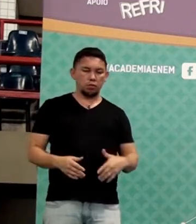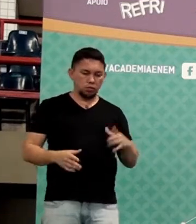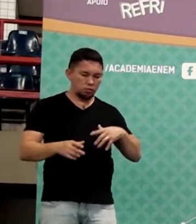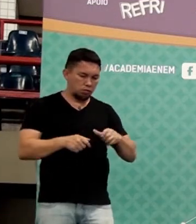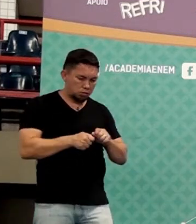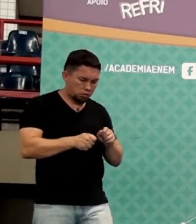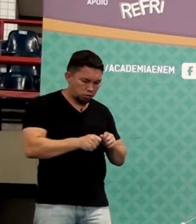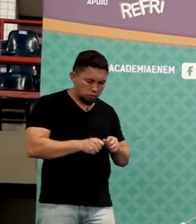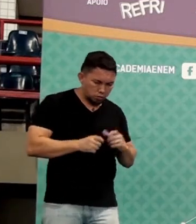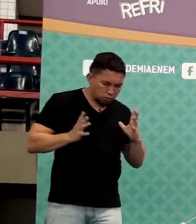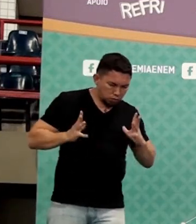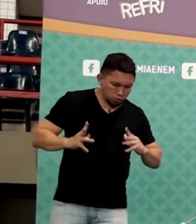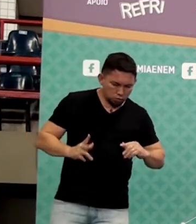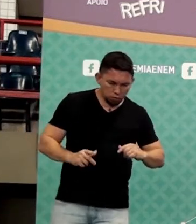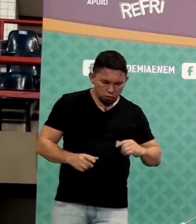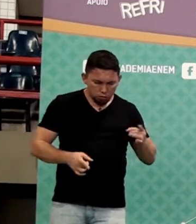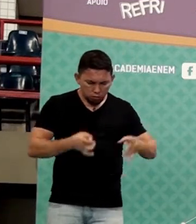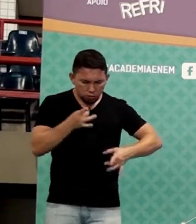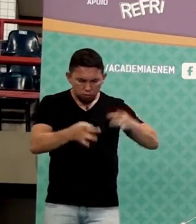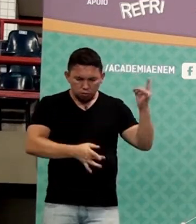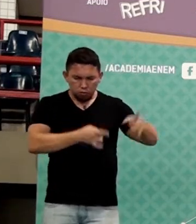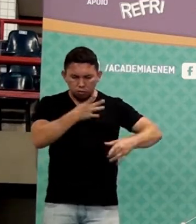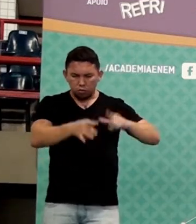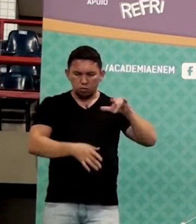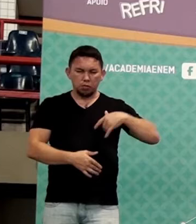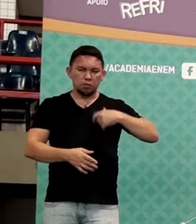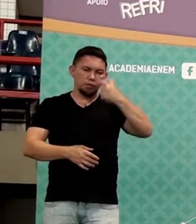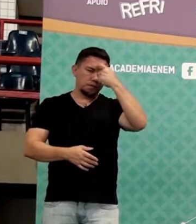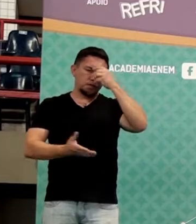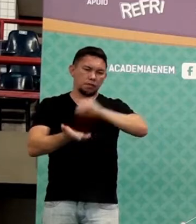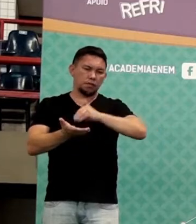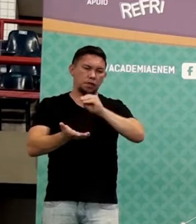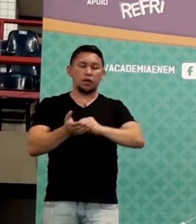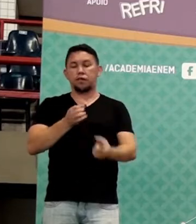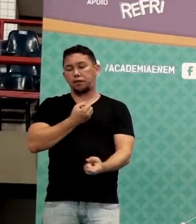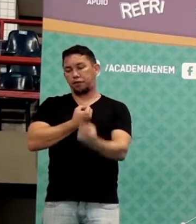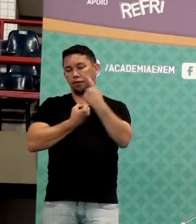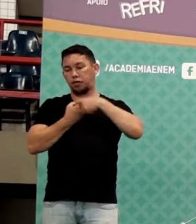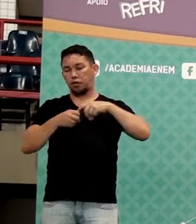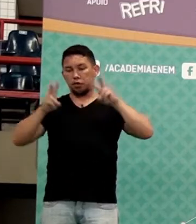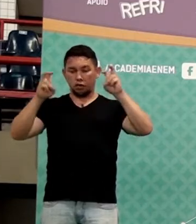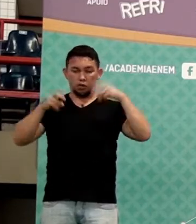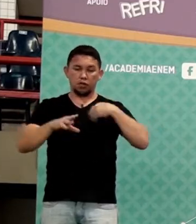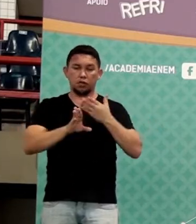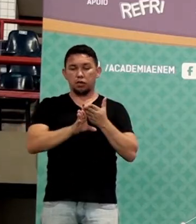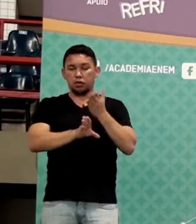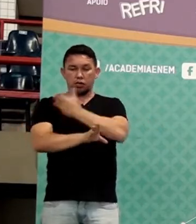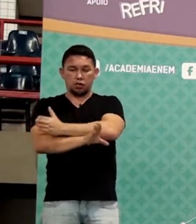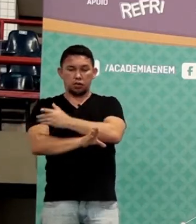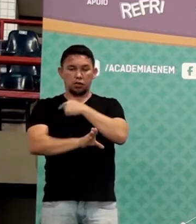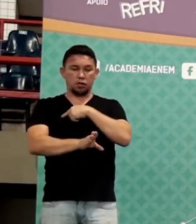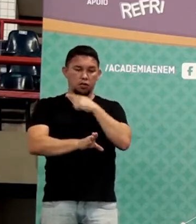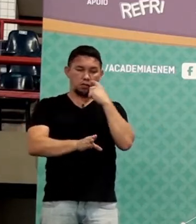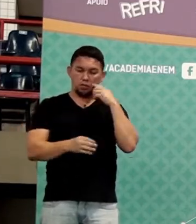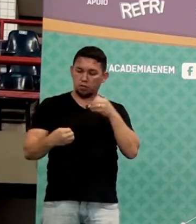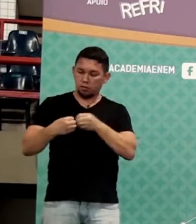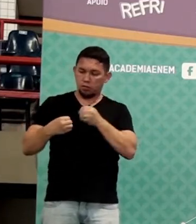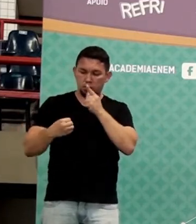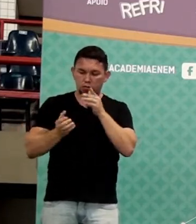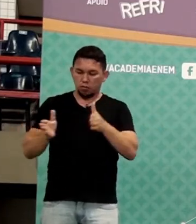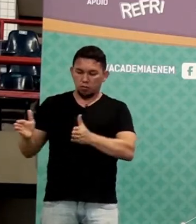tudo acabado. É a nossa falta de consciência. Mas voltando, o homem procurava morar perto